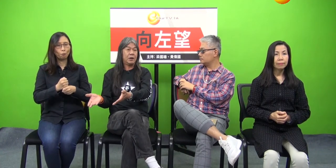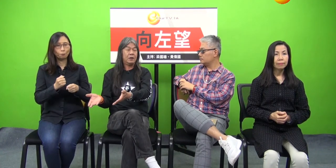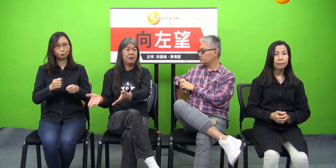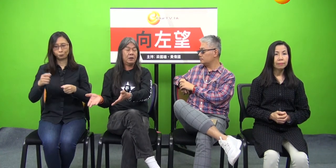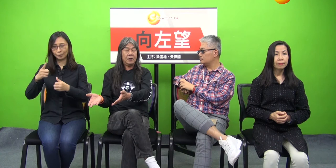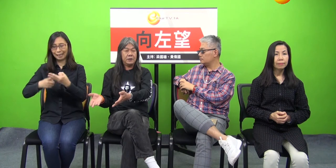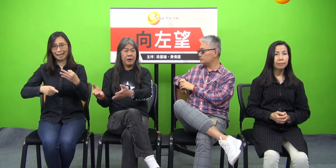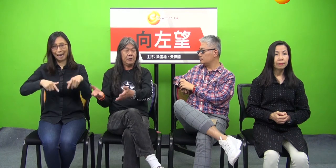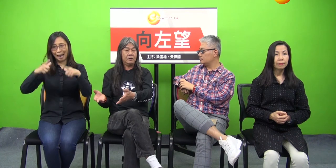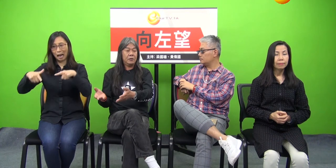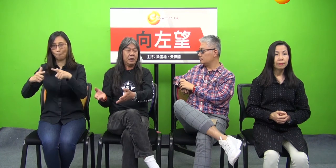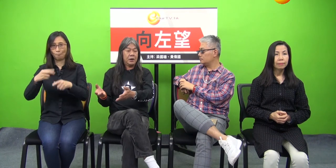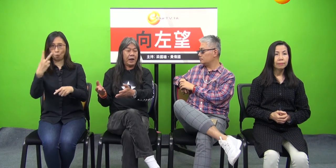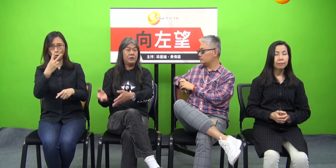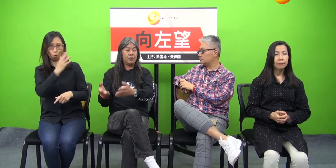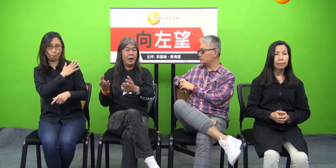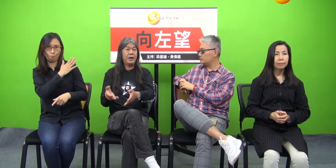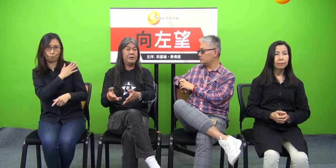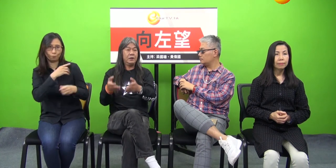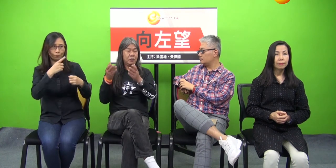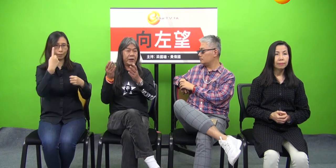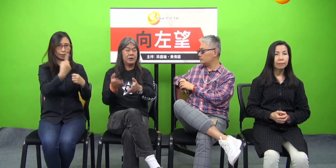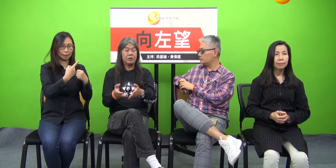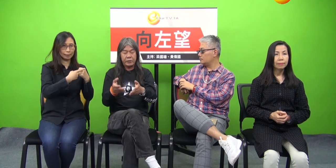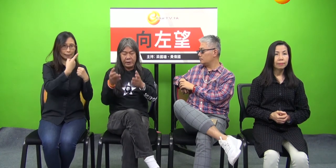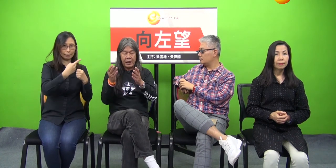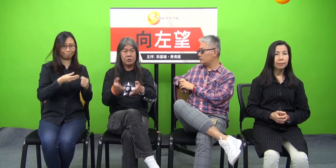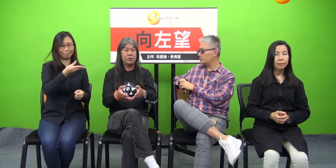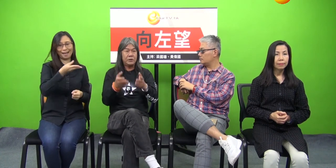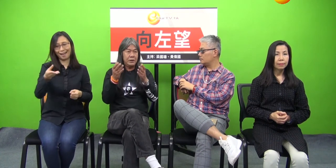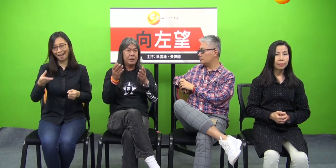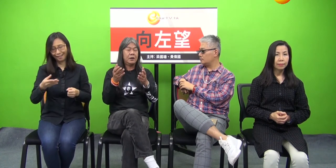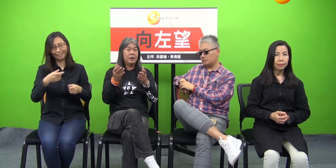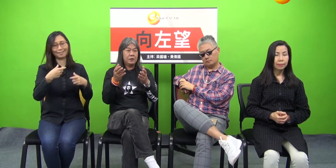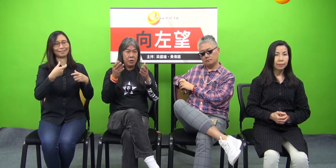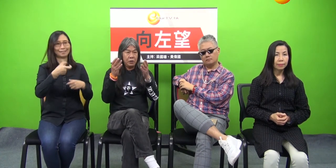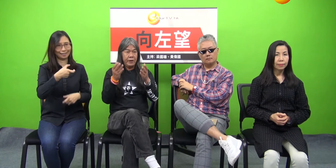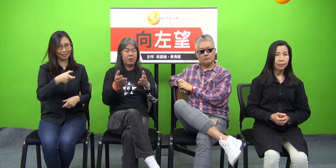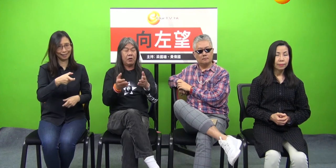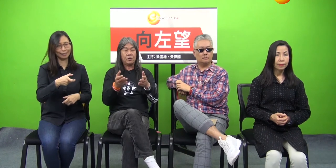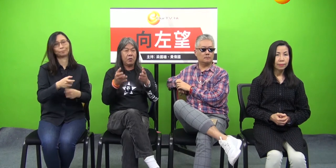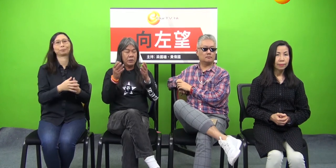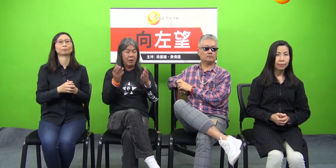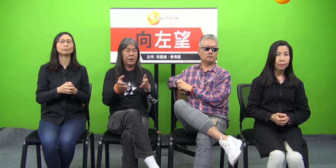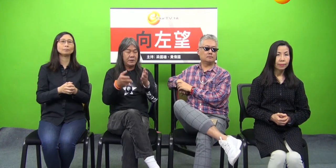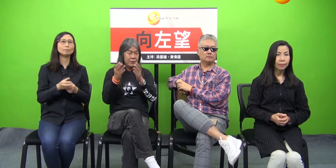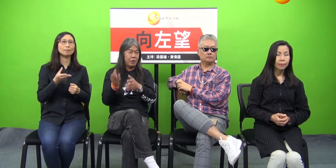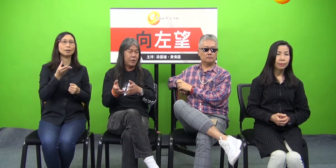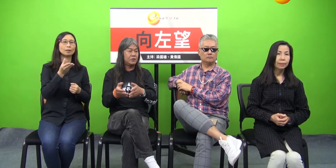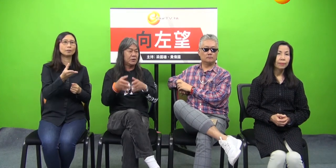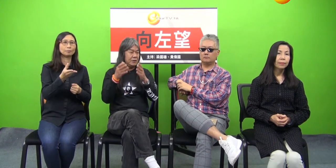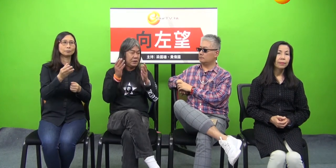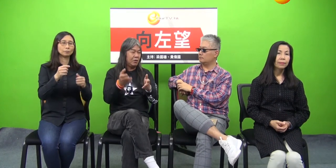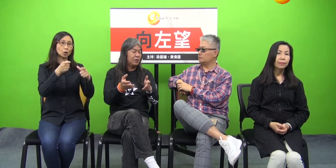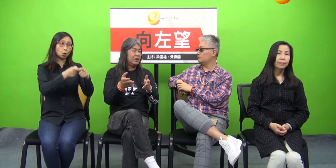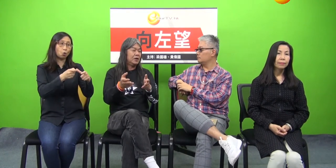啫嘛，就係、是、繼續派錢用政策措施將呢個公有嘅嘢私有化，